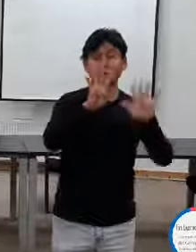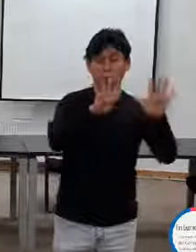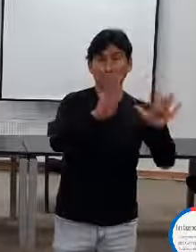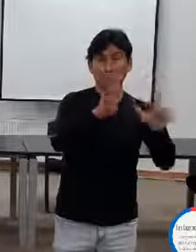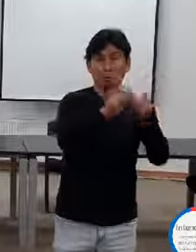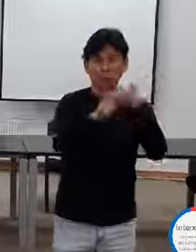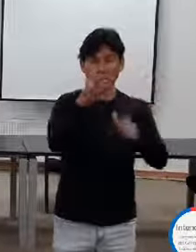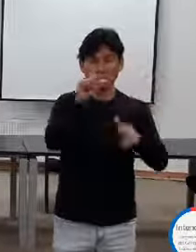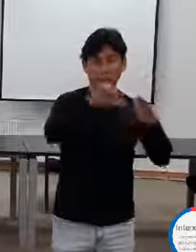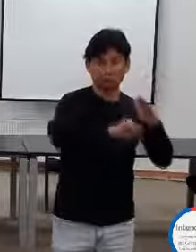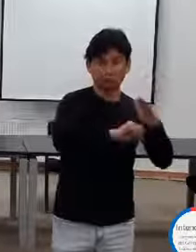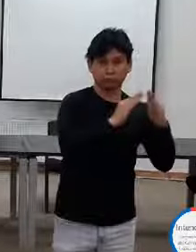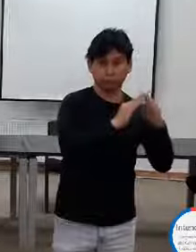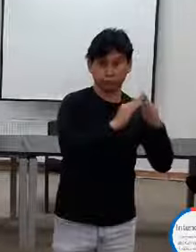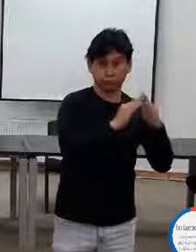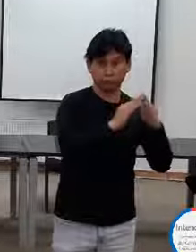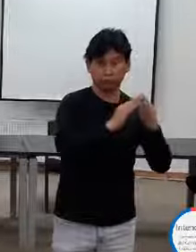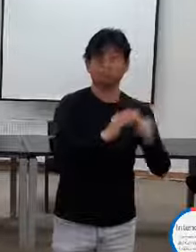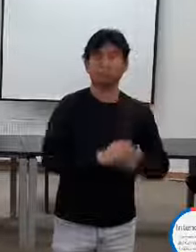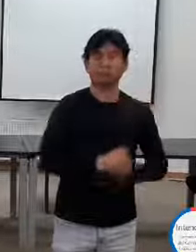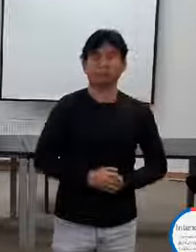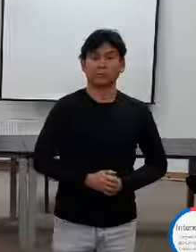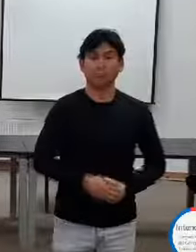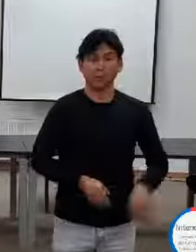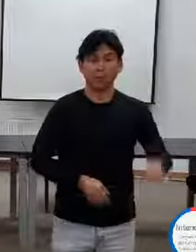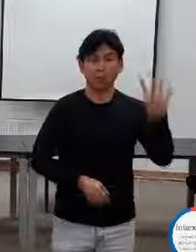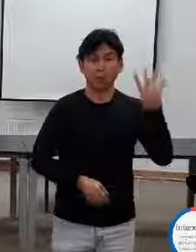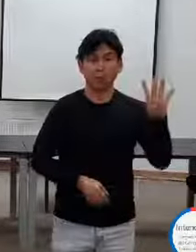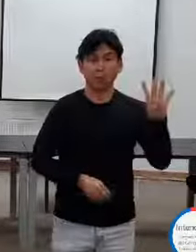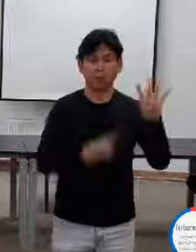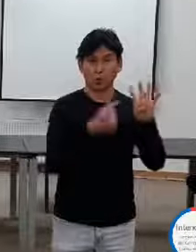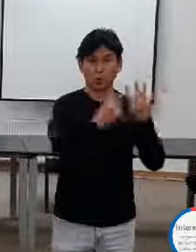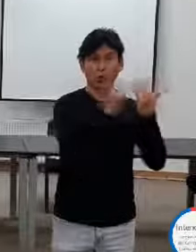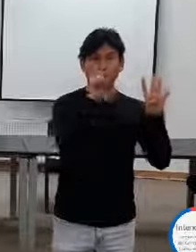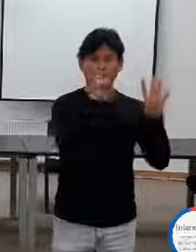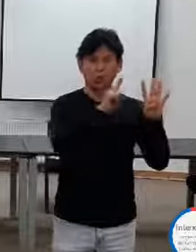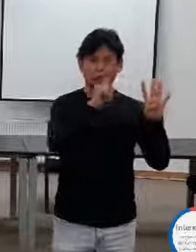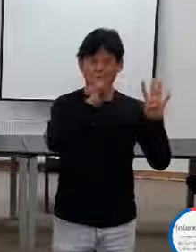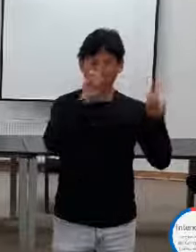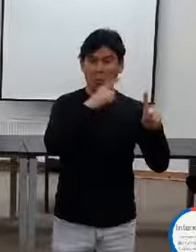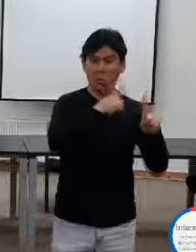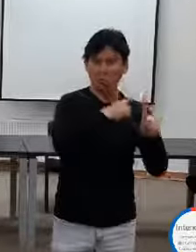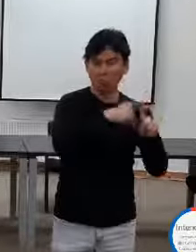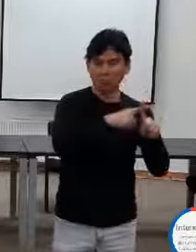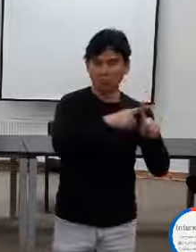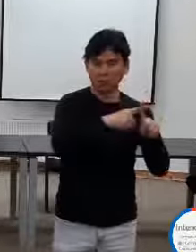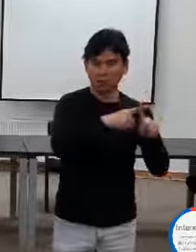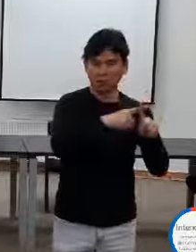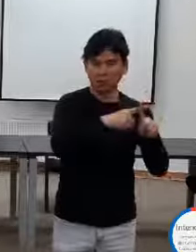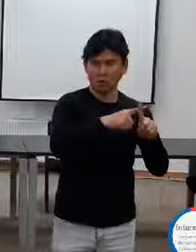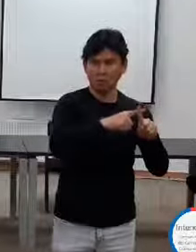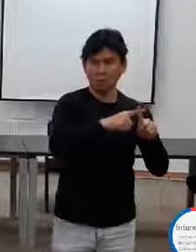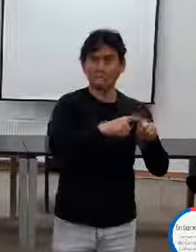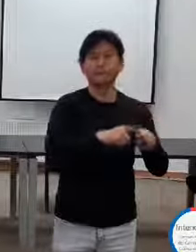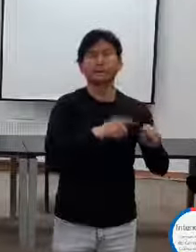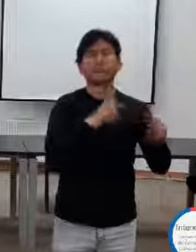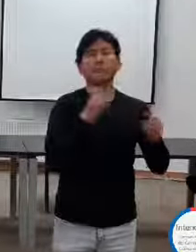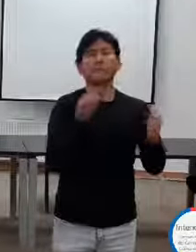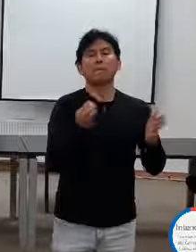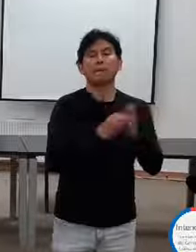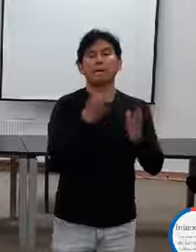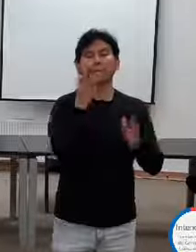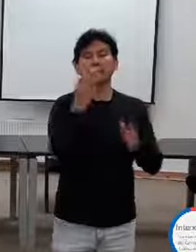en cuarentena, de las cuales los cuatro últimos casos positivos confirmados, las 13 personas que